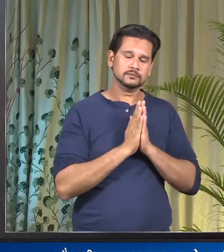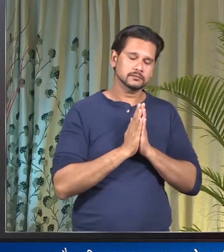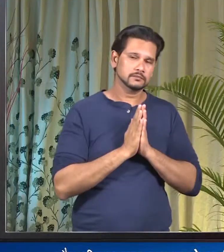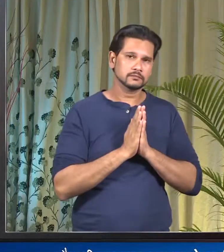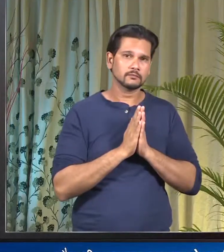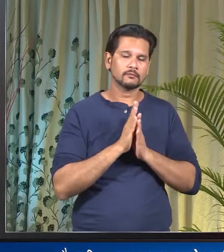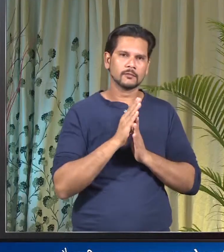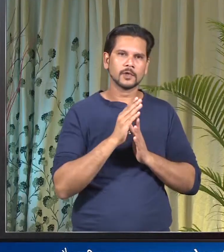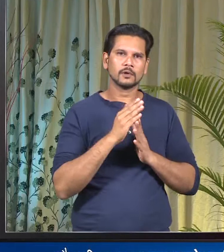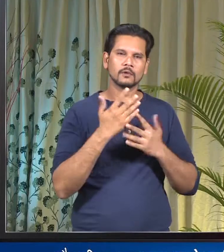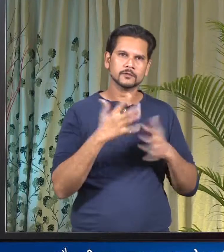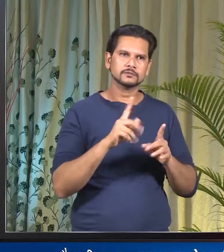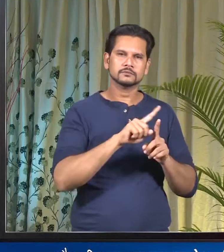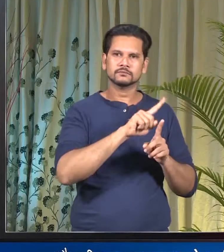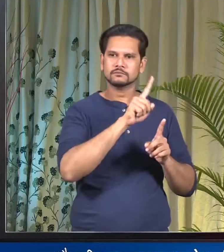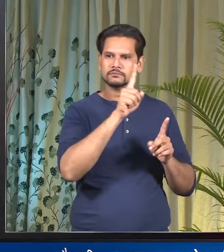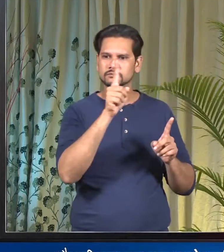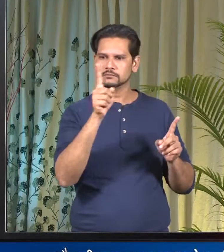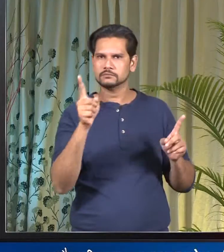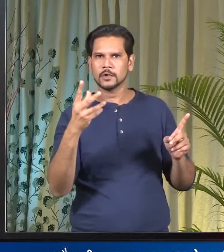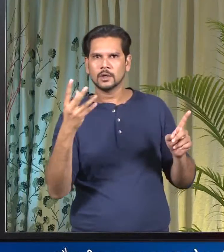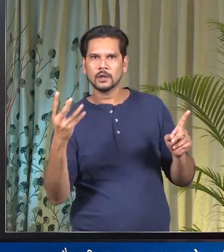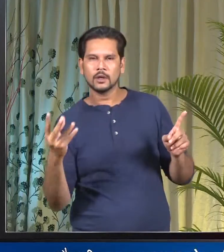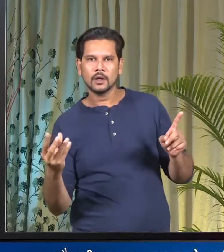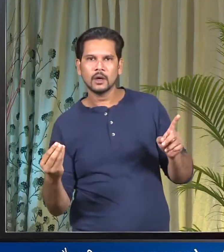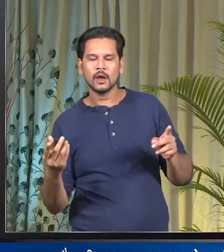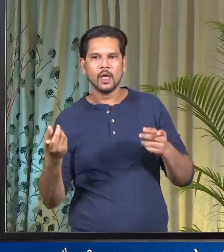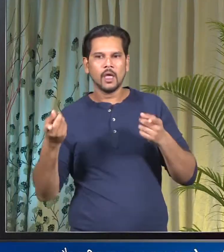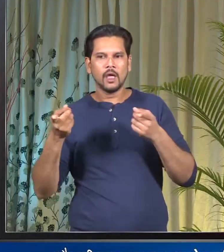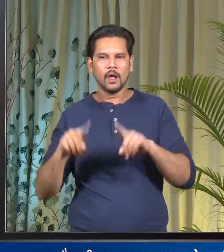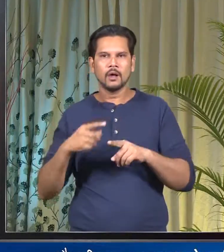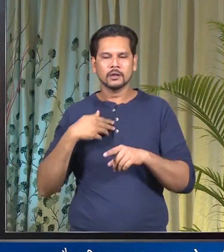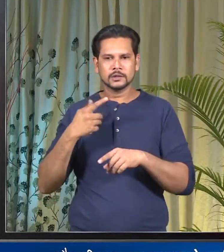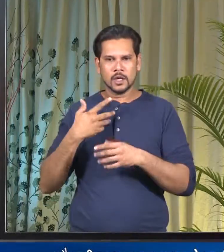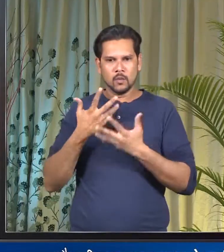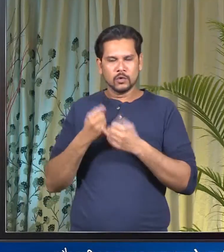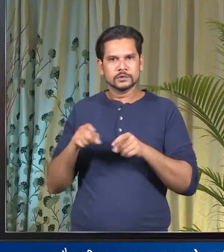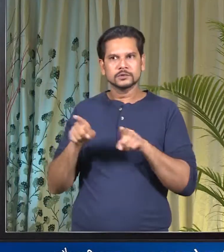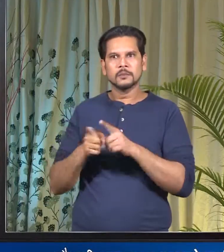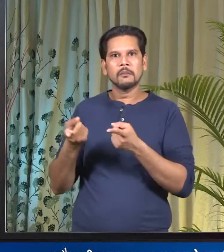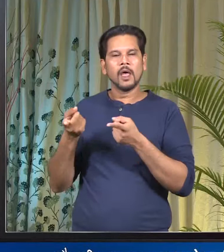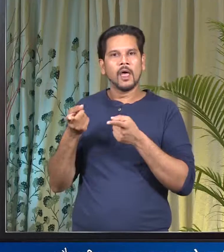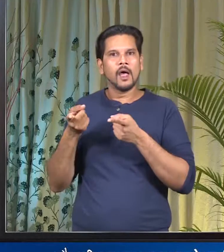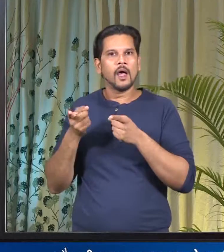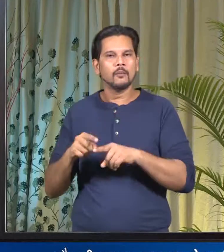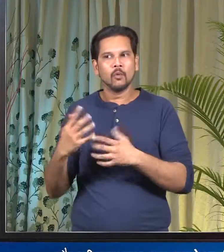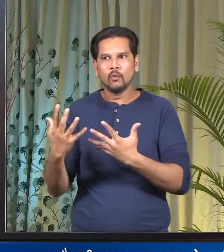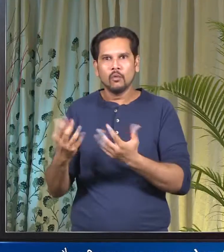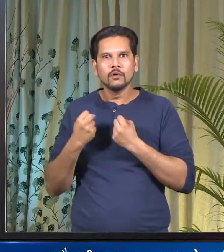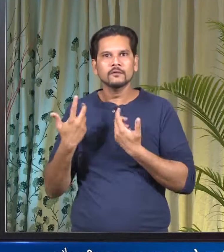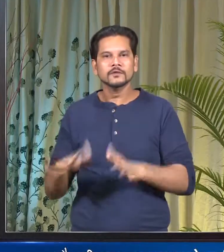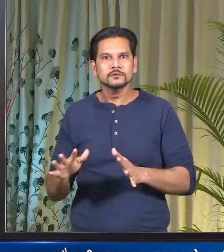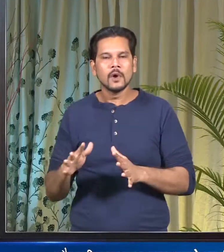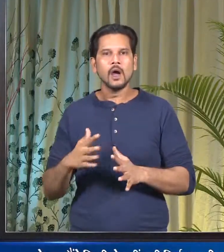और दिन के अंत में वो चीज हो जाती थी जो आप चाहते थे तो क्या